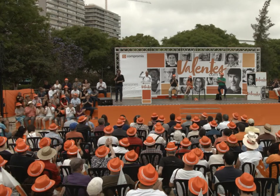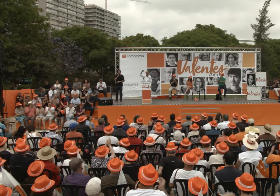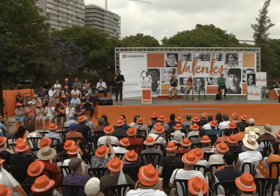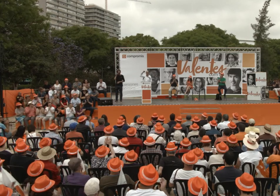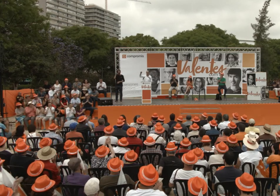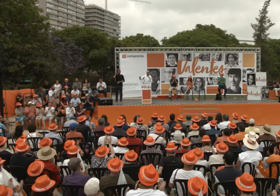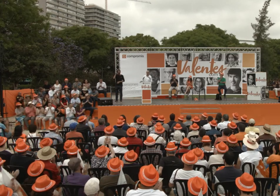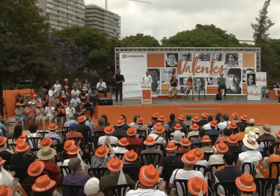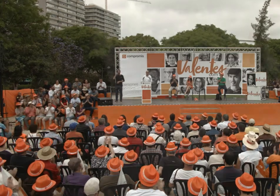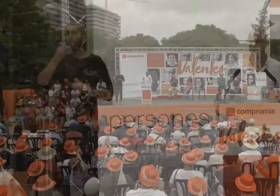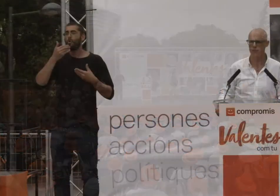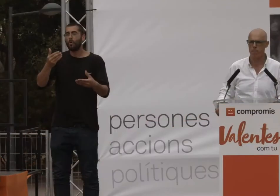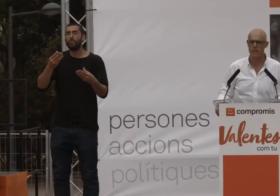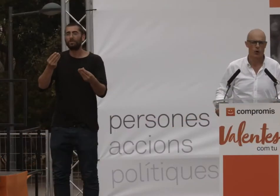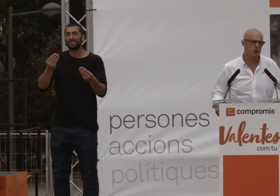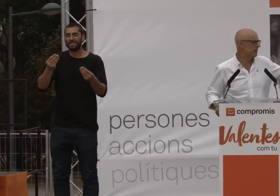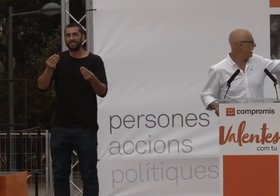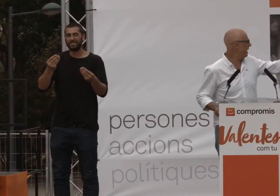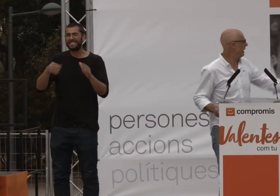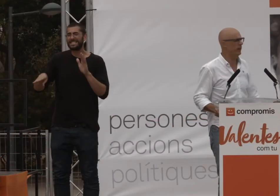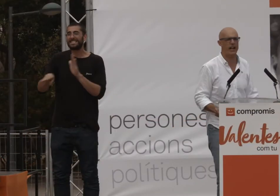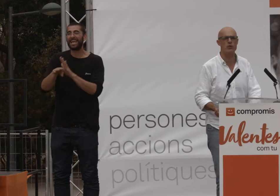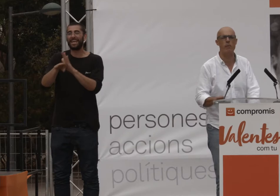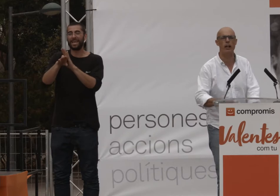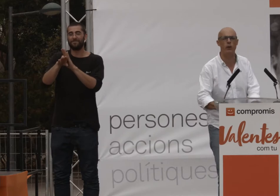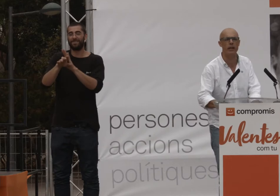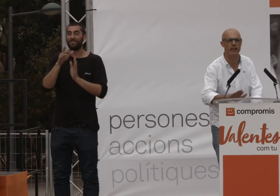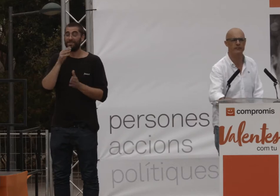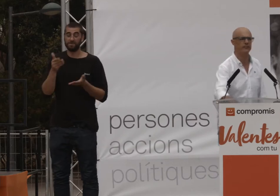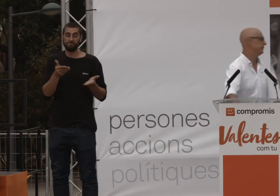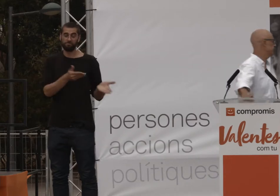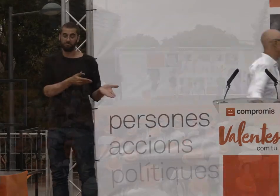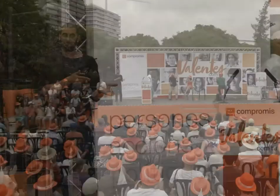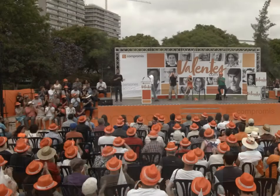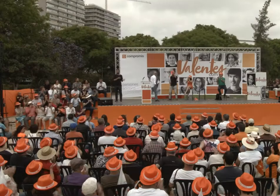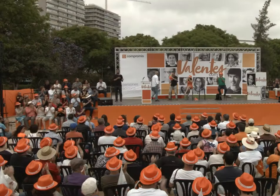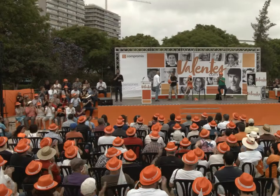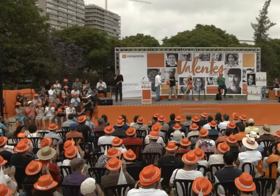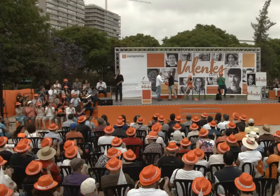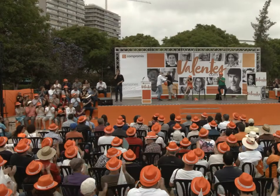Moltíssimes gràcies, seguirem. Us deixo amb el gran Joan Baldoví.